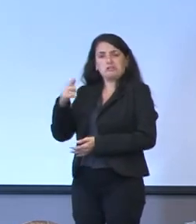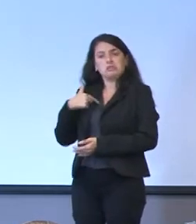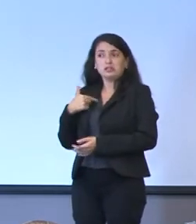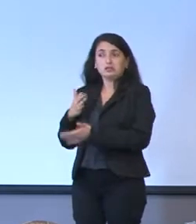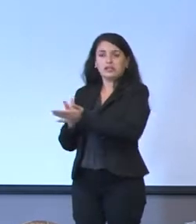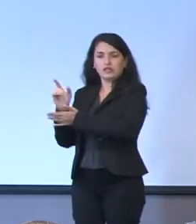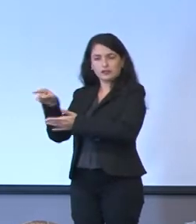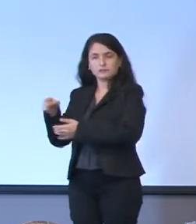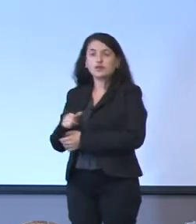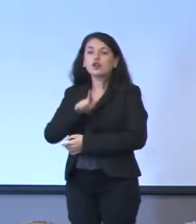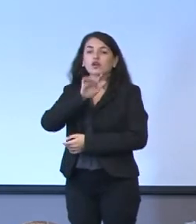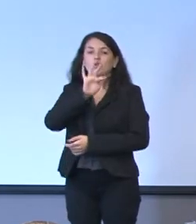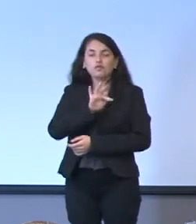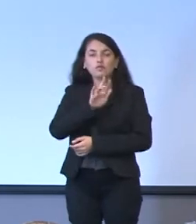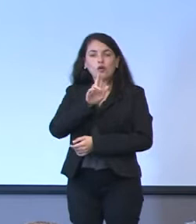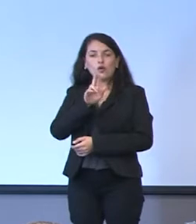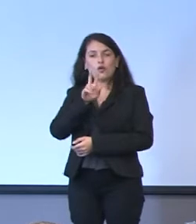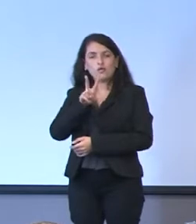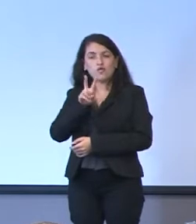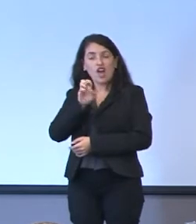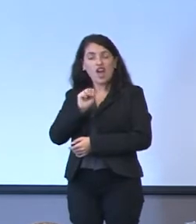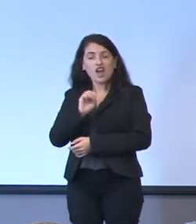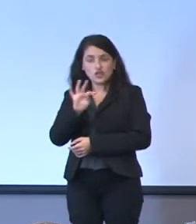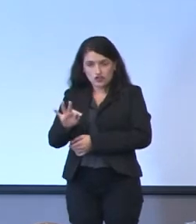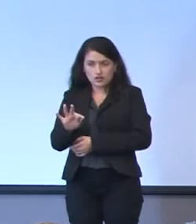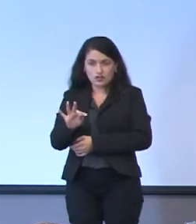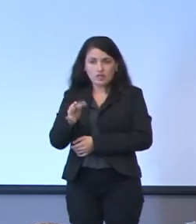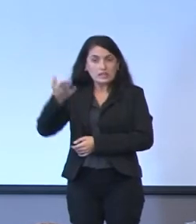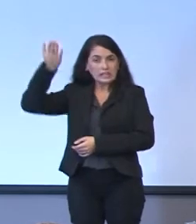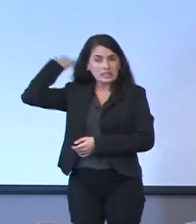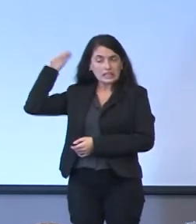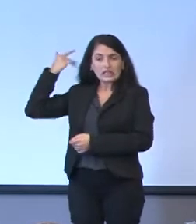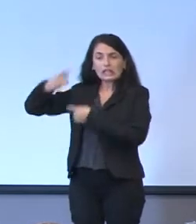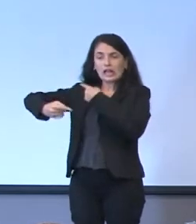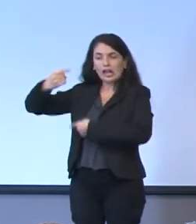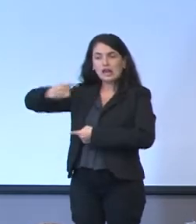FUVEST, né, na época a gente comprava o manual na banca de jornal,